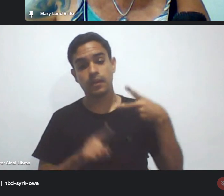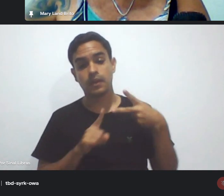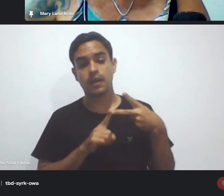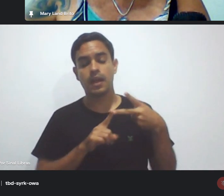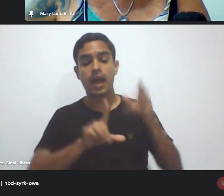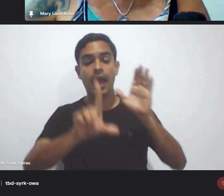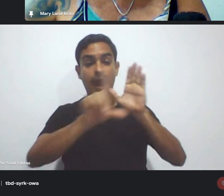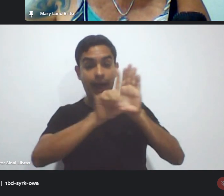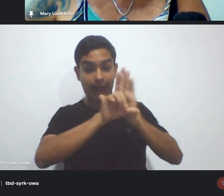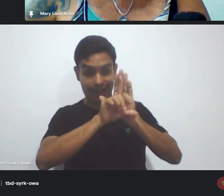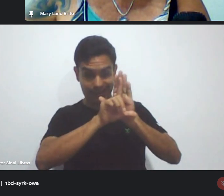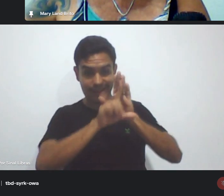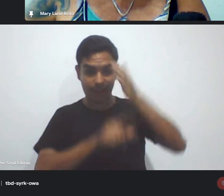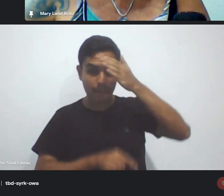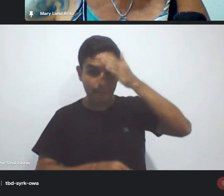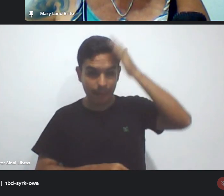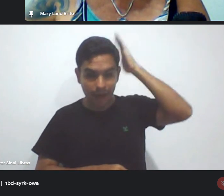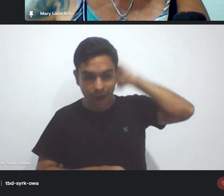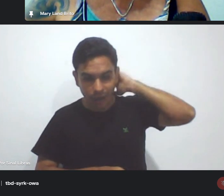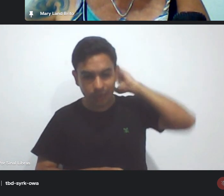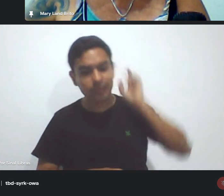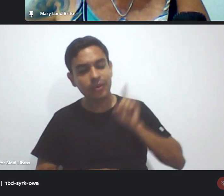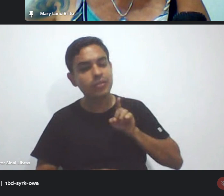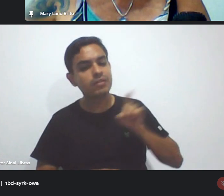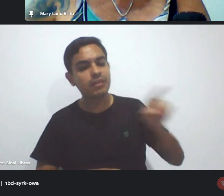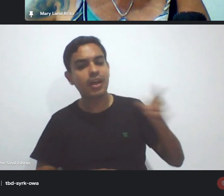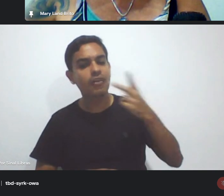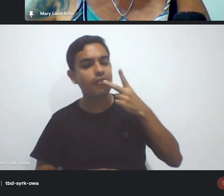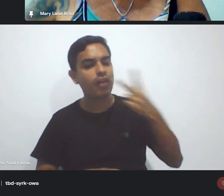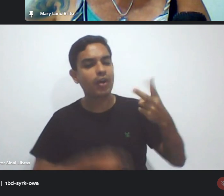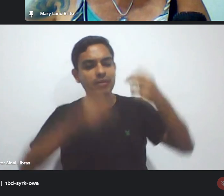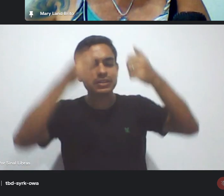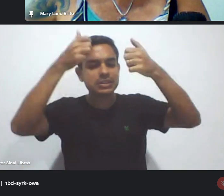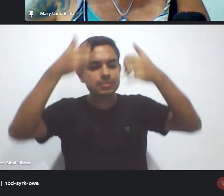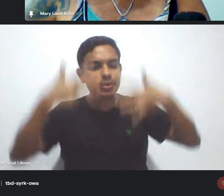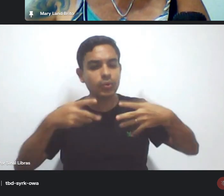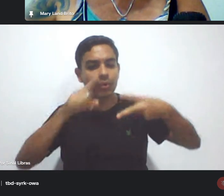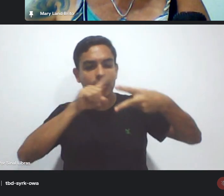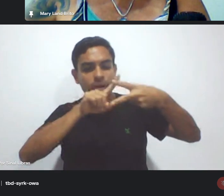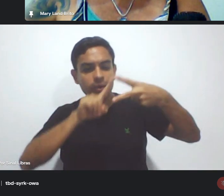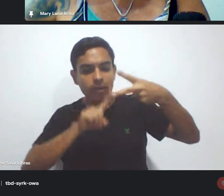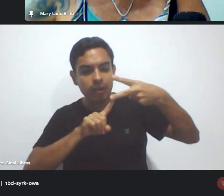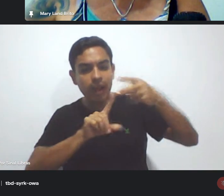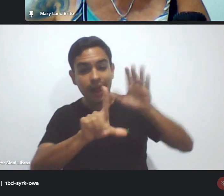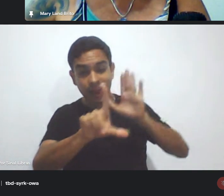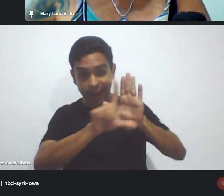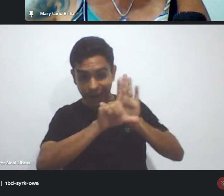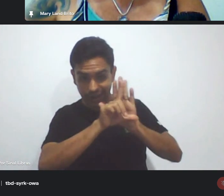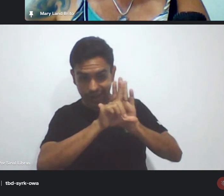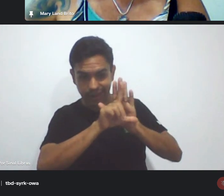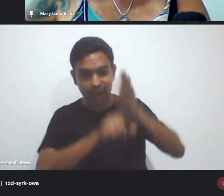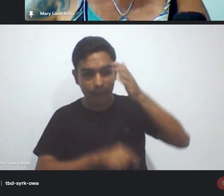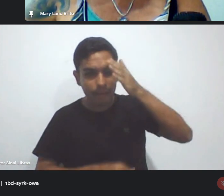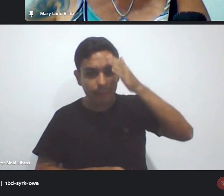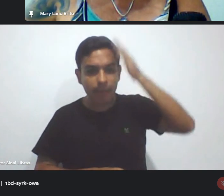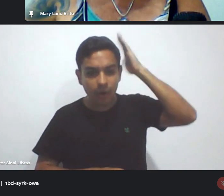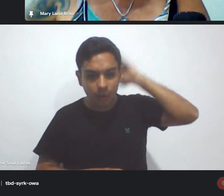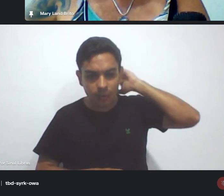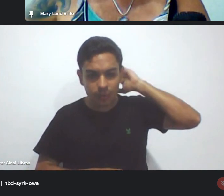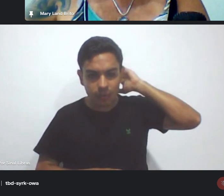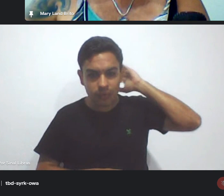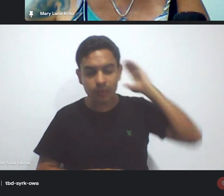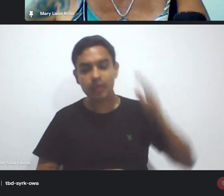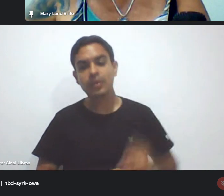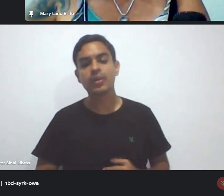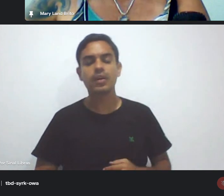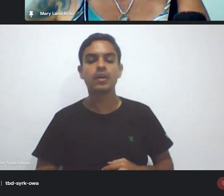na época, na hora que você estava falando, você falou de duas leis, de duas leis que tem, que tinha, e da lei Paulo Gustavo.